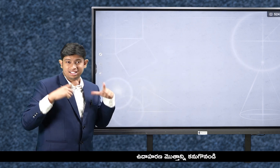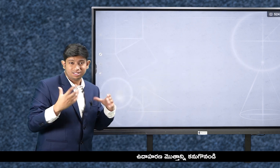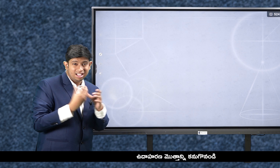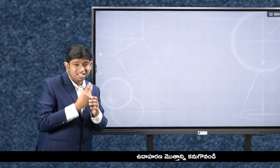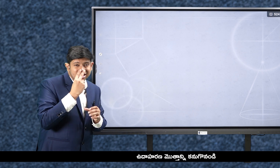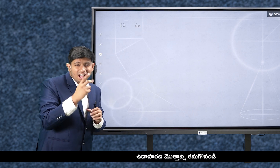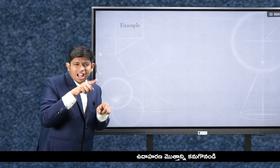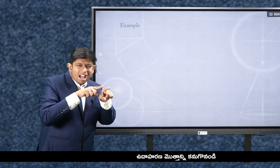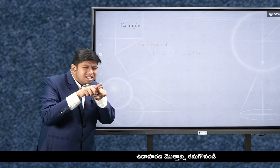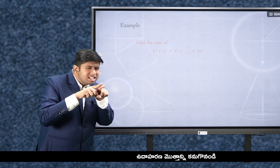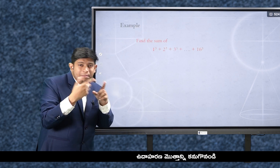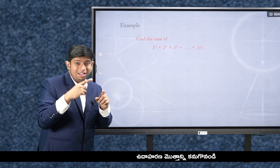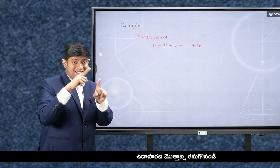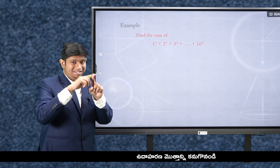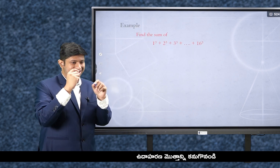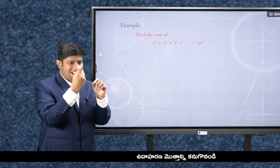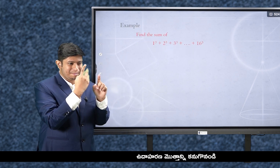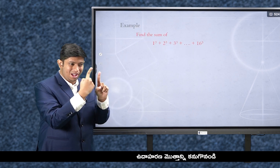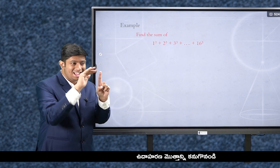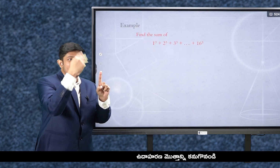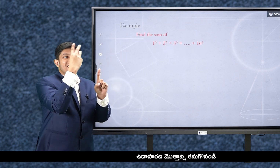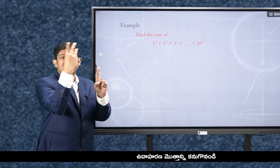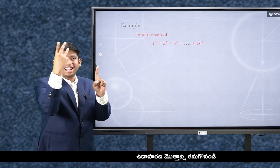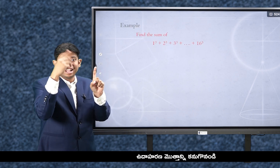ఉదాహరణ మొత్తాన్ని కనుగొనండి.